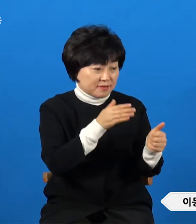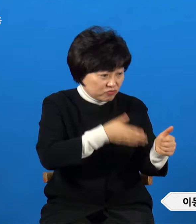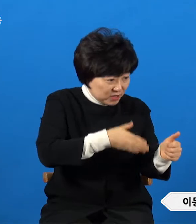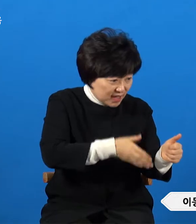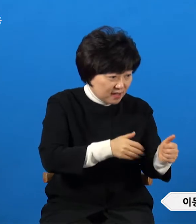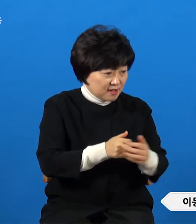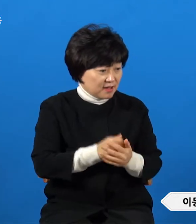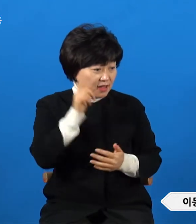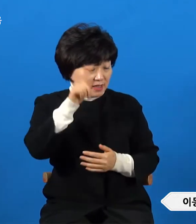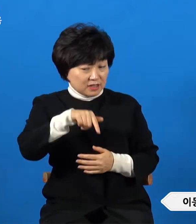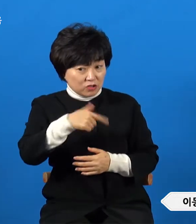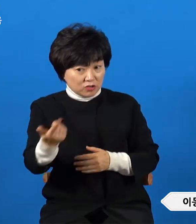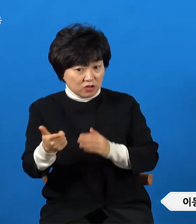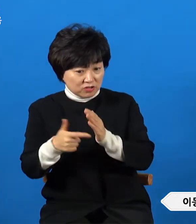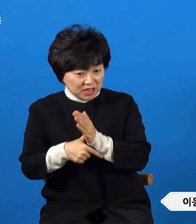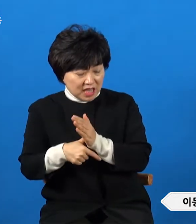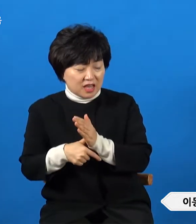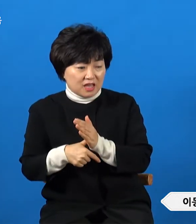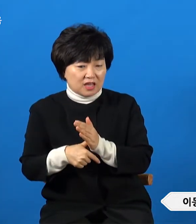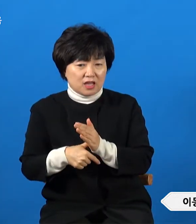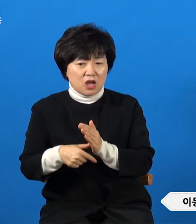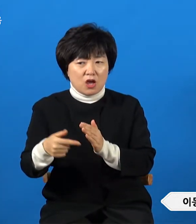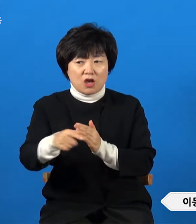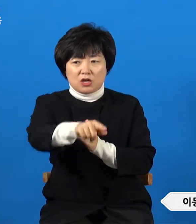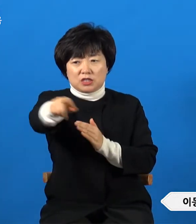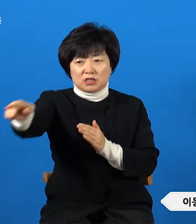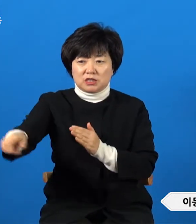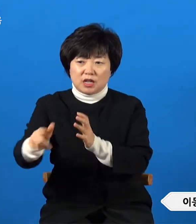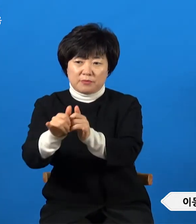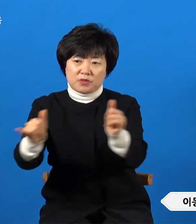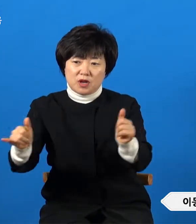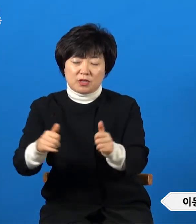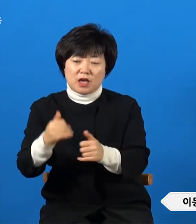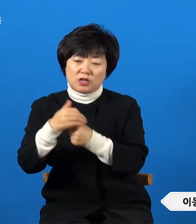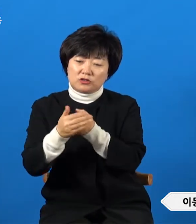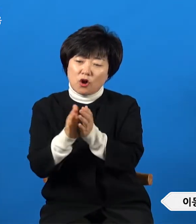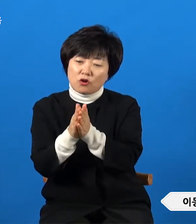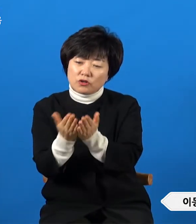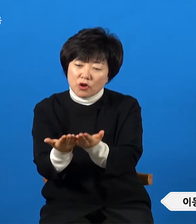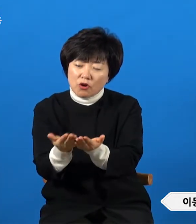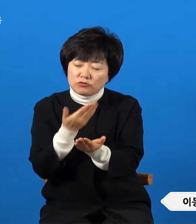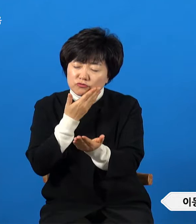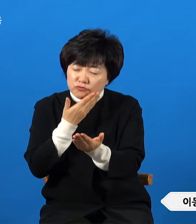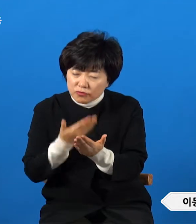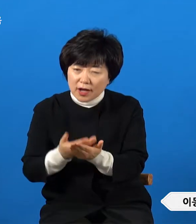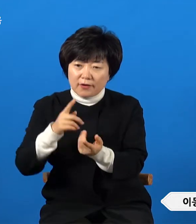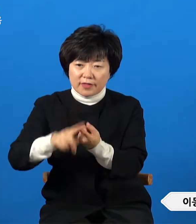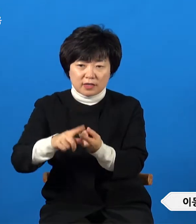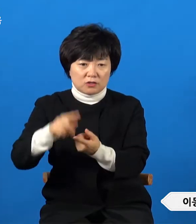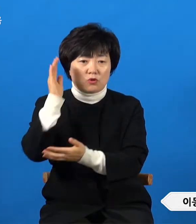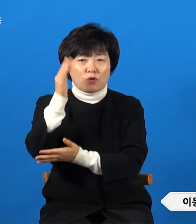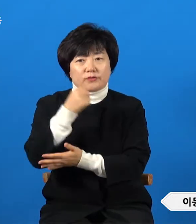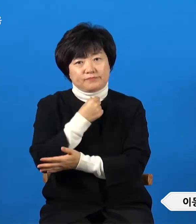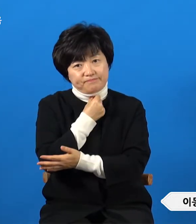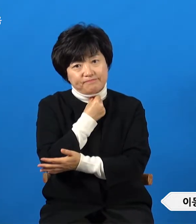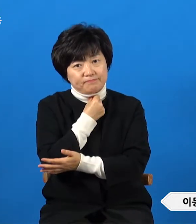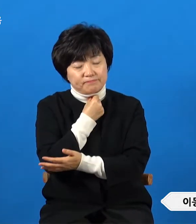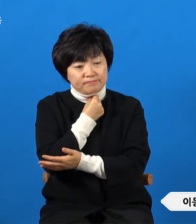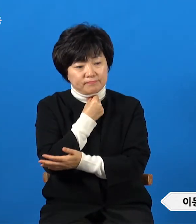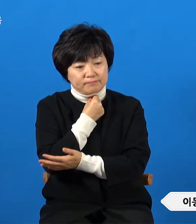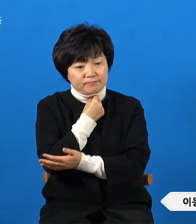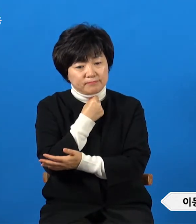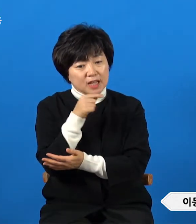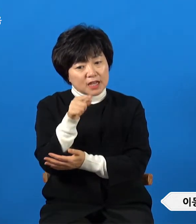때 저는 이 6,000명의 사역자들에게 성경의 중요성에 관해서 설교할 것입니다. 거기에